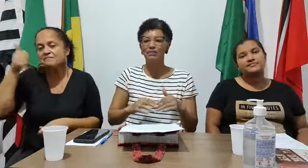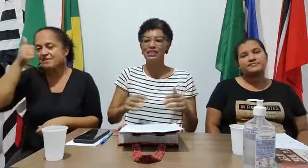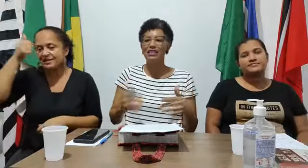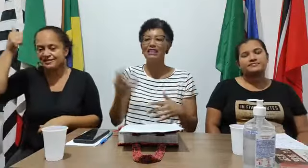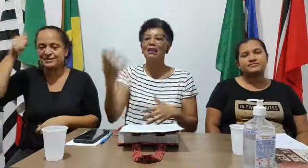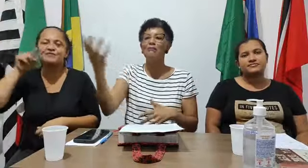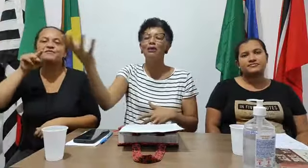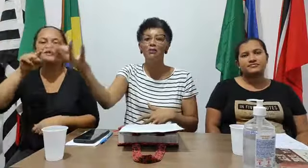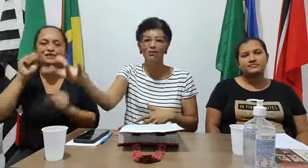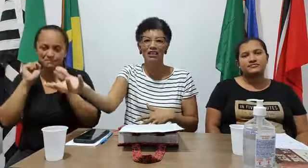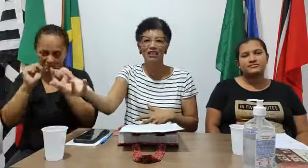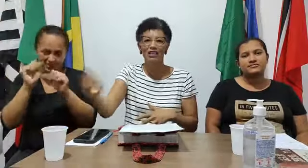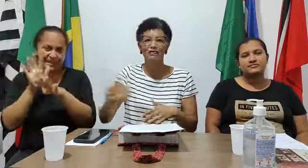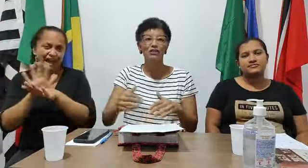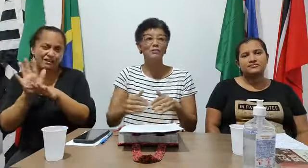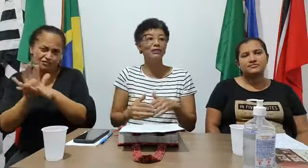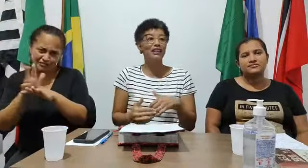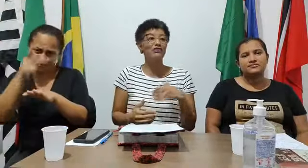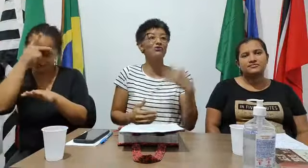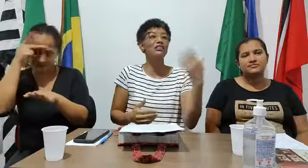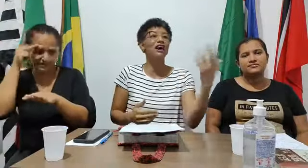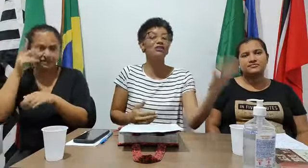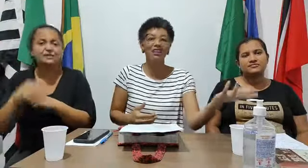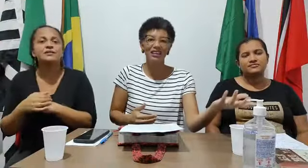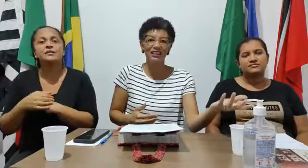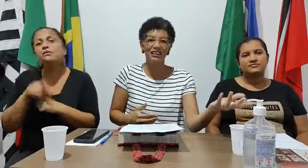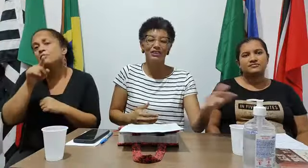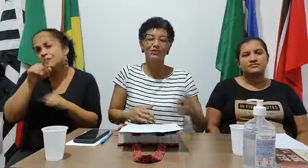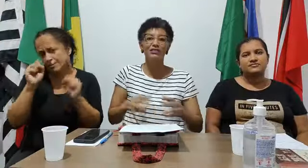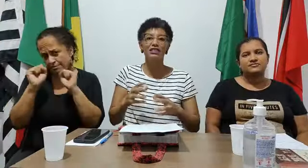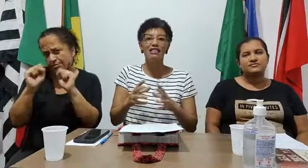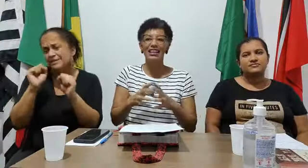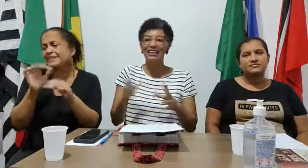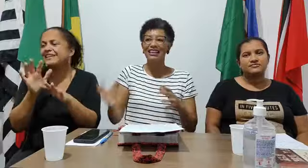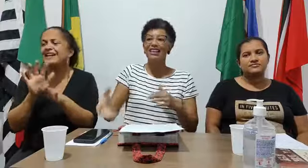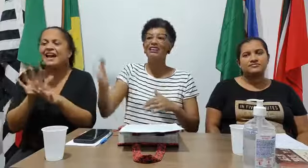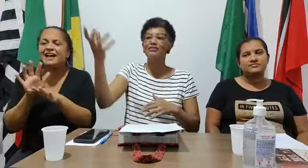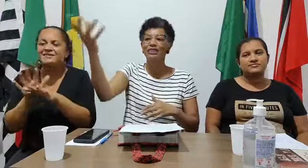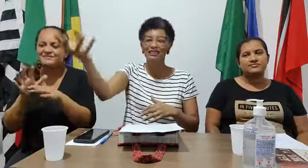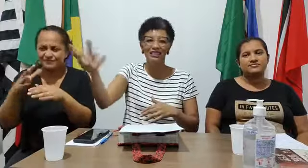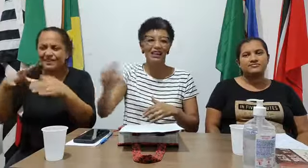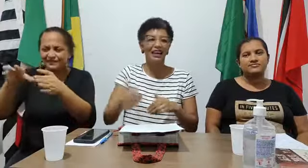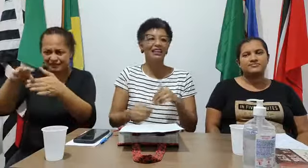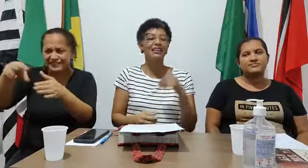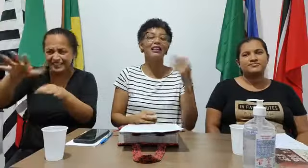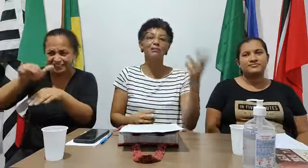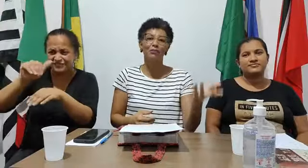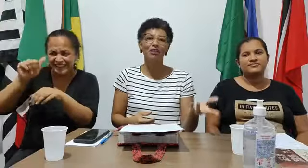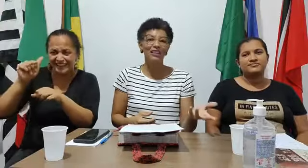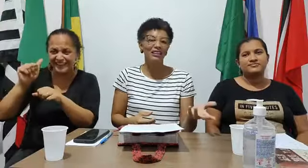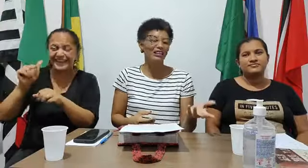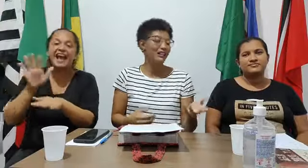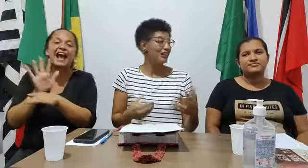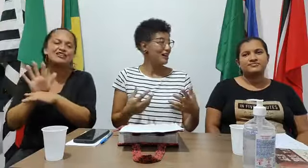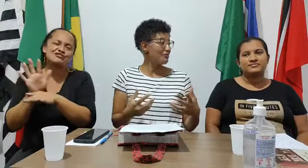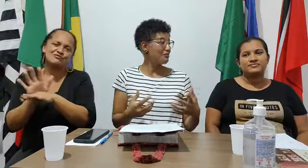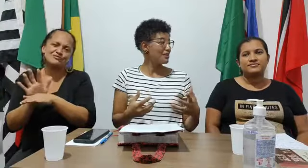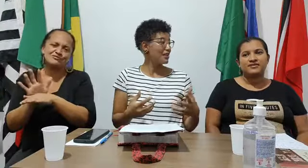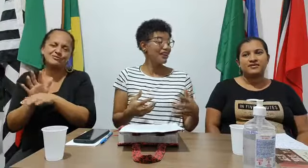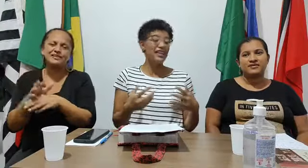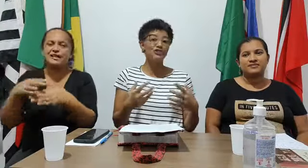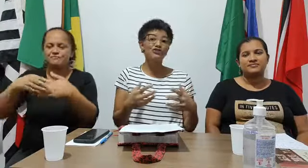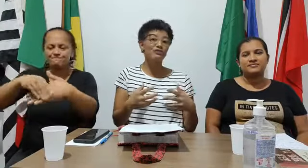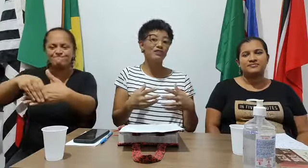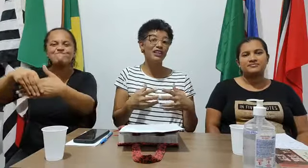você poder estender a mão para alguém, você poder ajudar alguém, de você ser aquele que levanta, aquele que apoia, né,